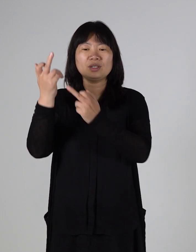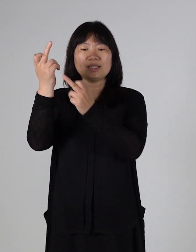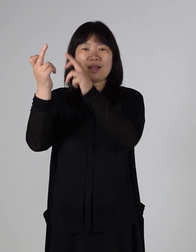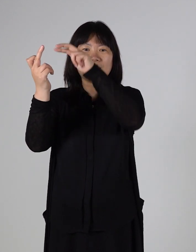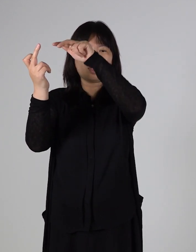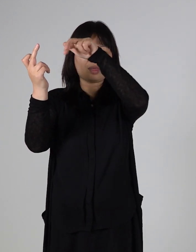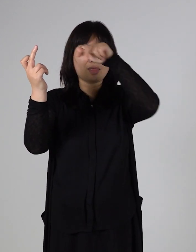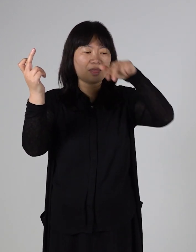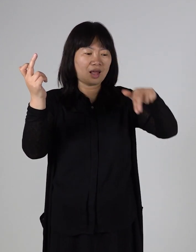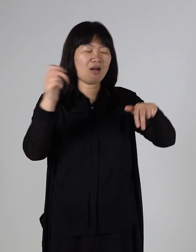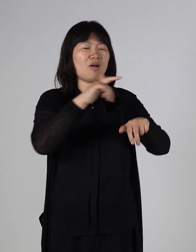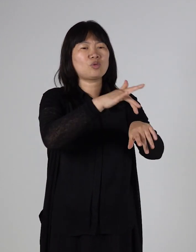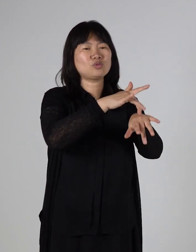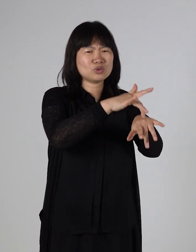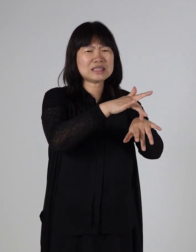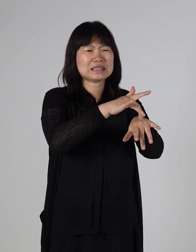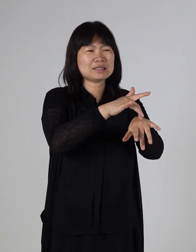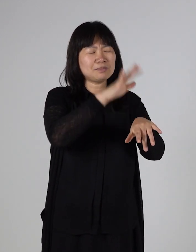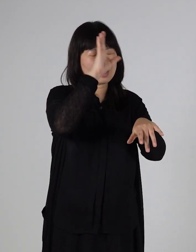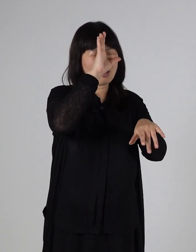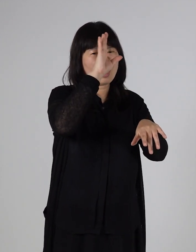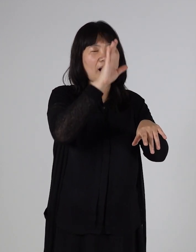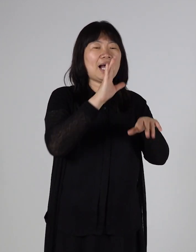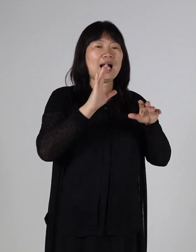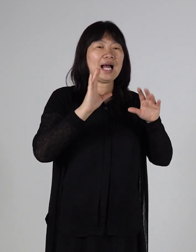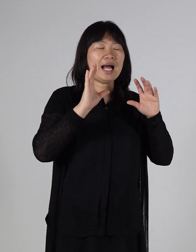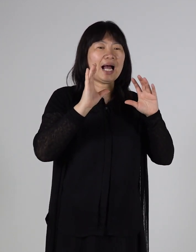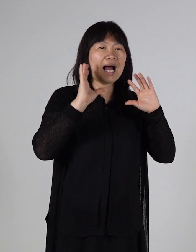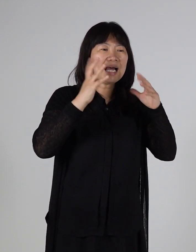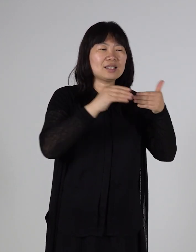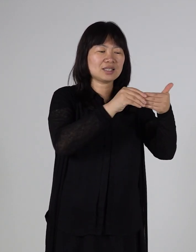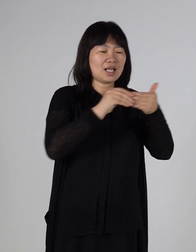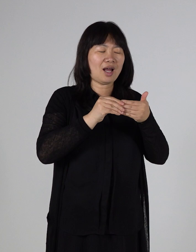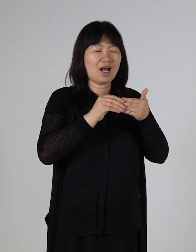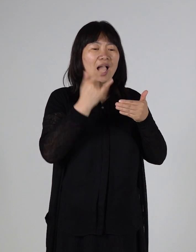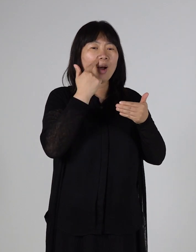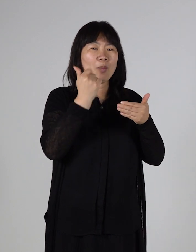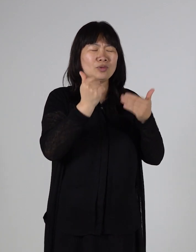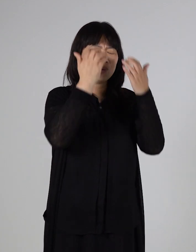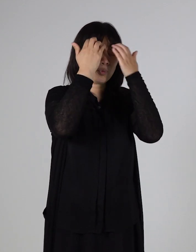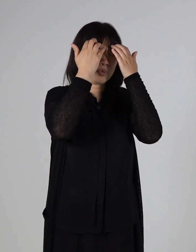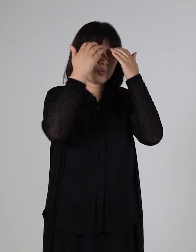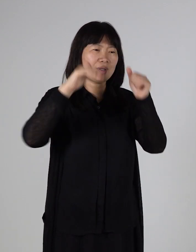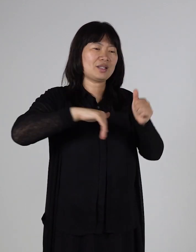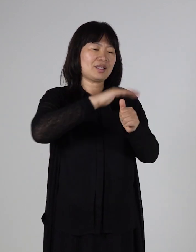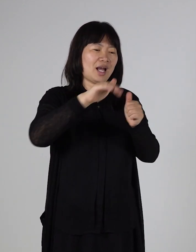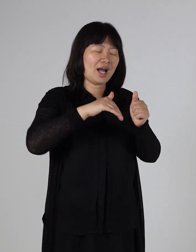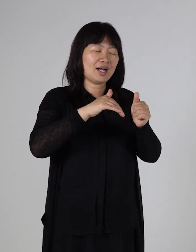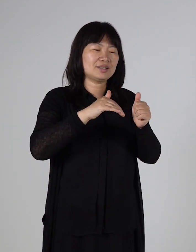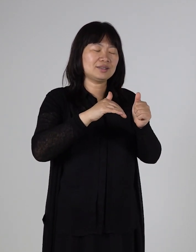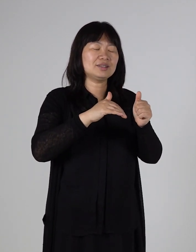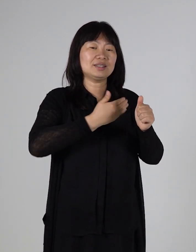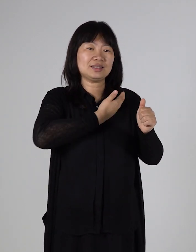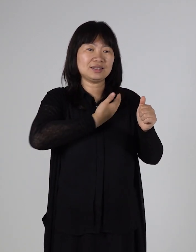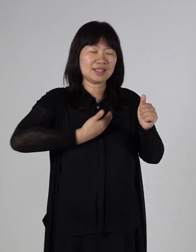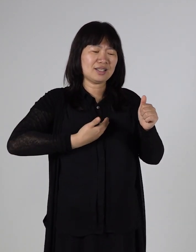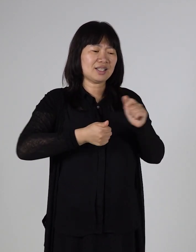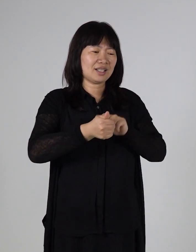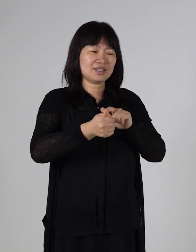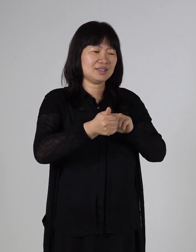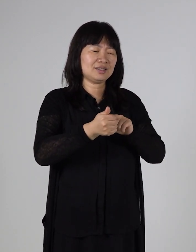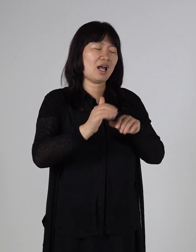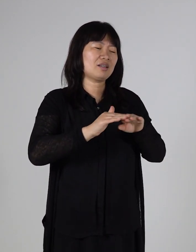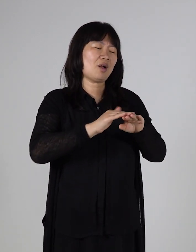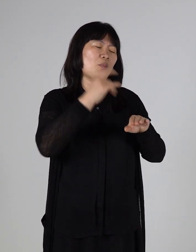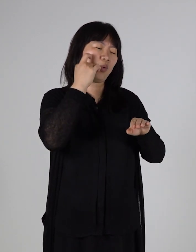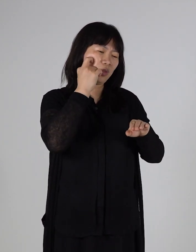산 밑에는 귀신 들린 아이를 데려온 아버지의 고통의 현장이 고스란히 제자들에 의해서 해결되지